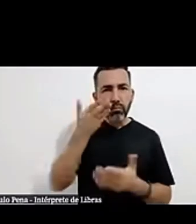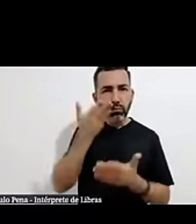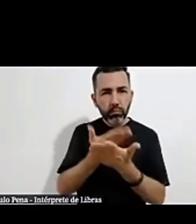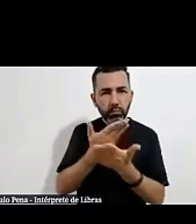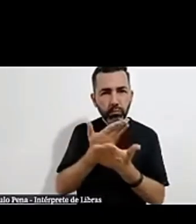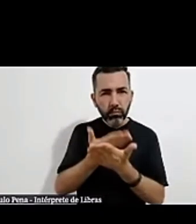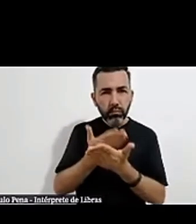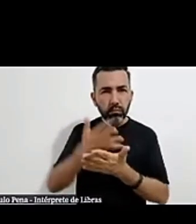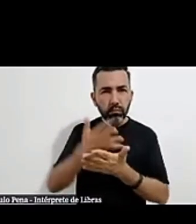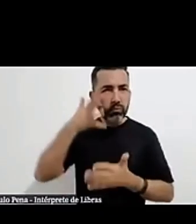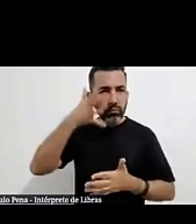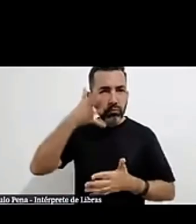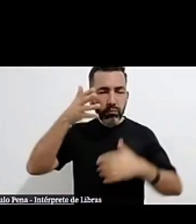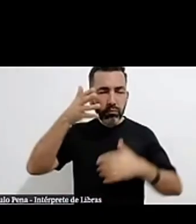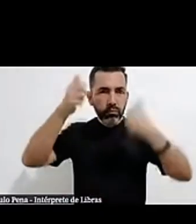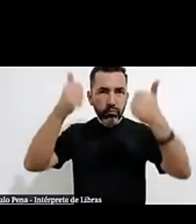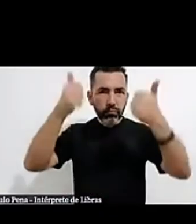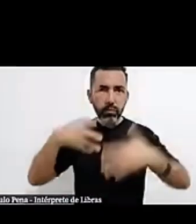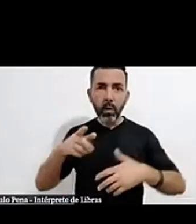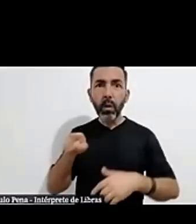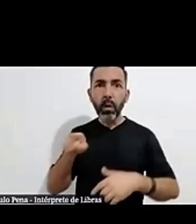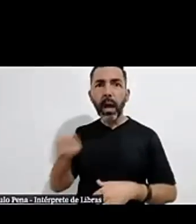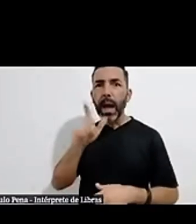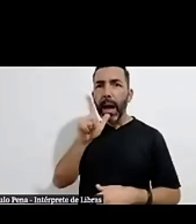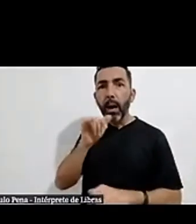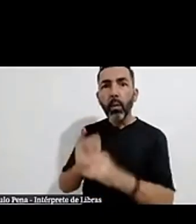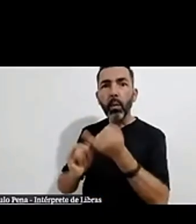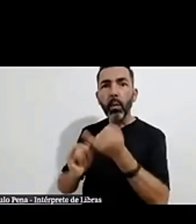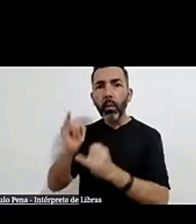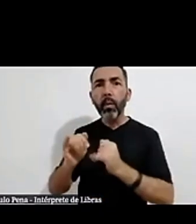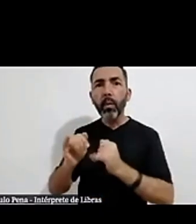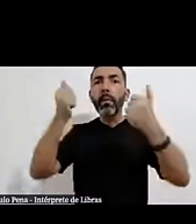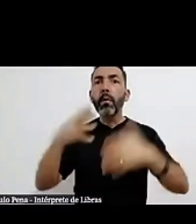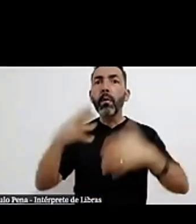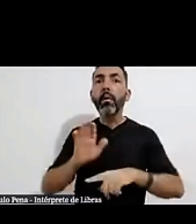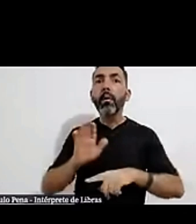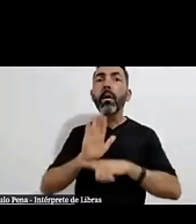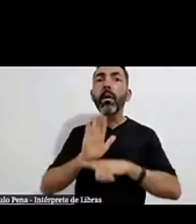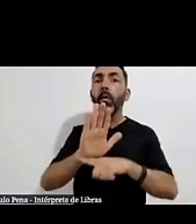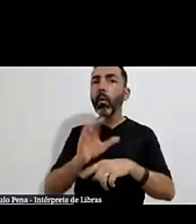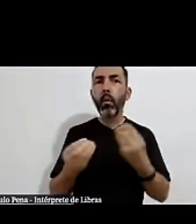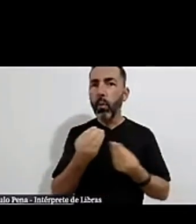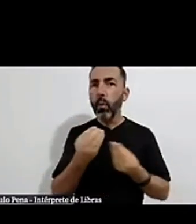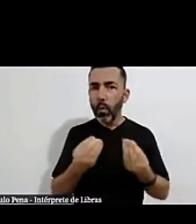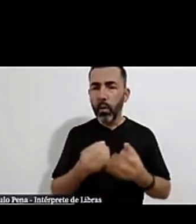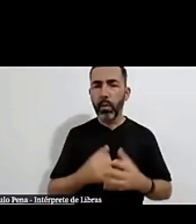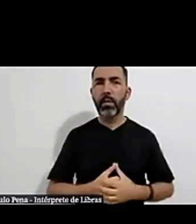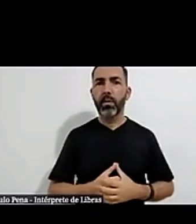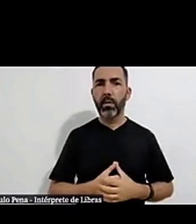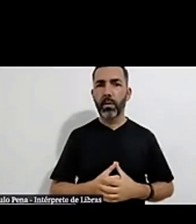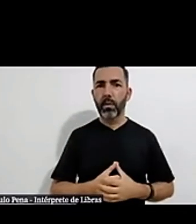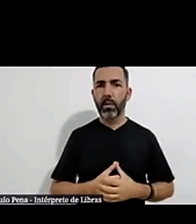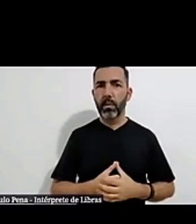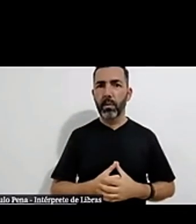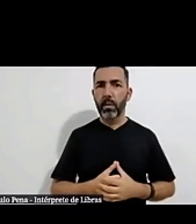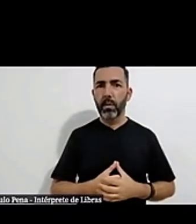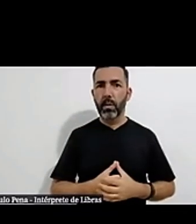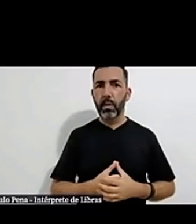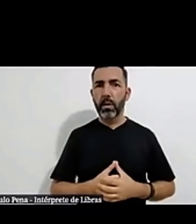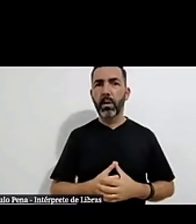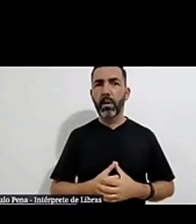a água magnetizada. E entre os benefícios estão o quê? O uso da água magnetizada. Isso para